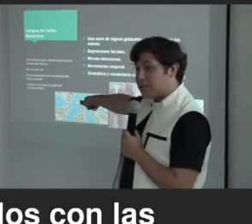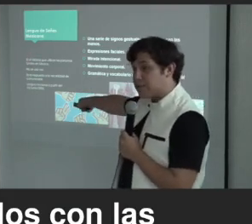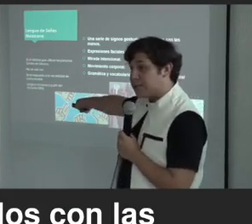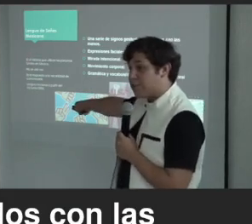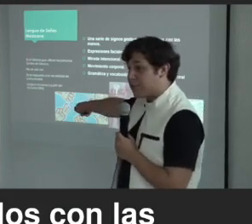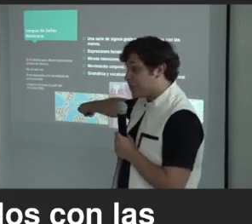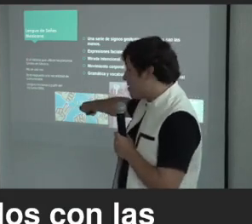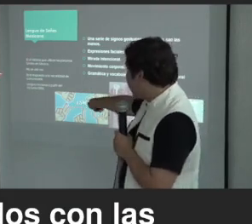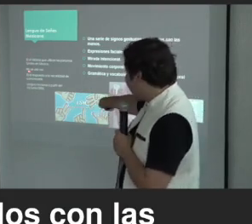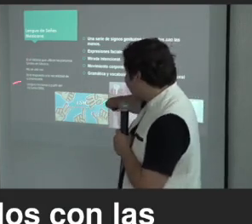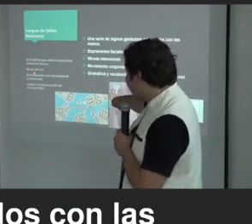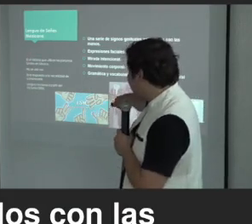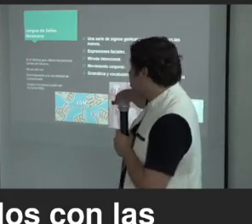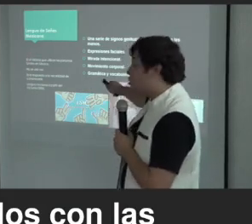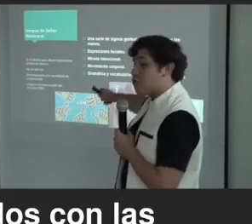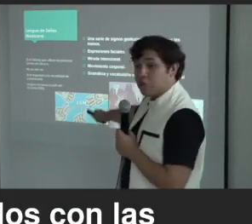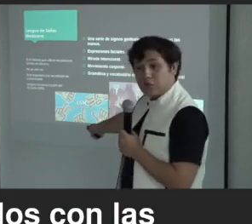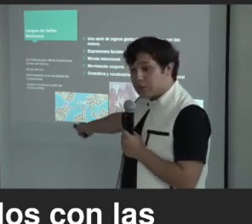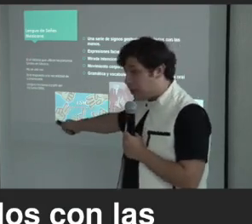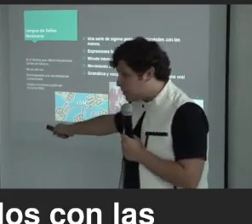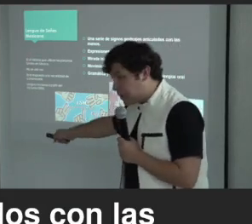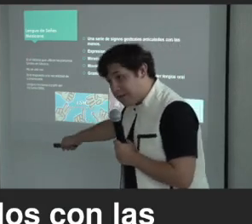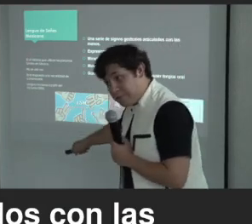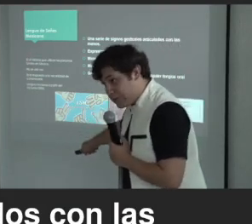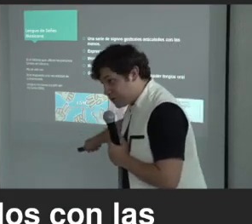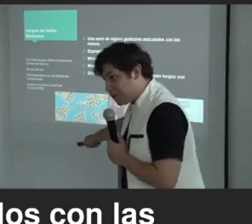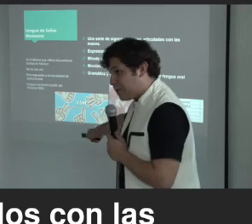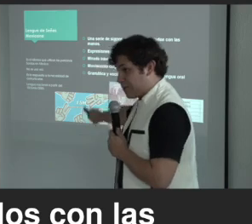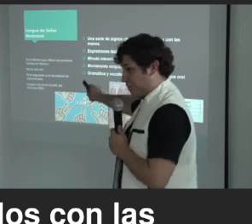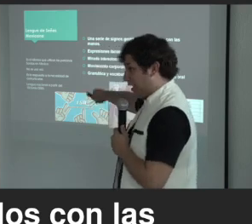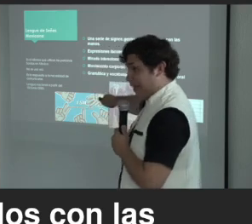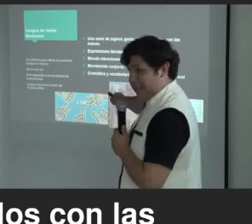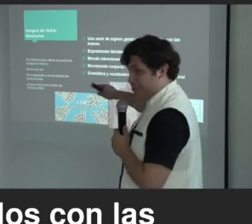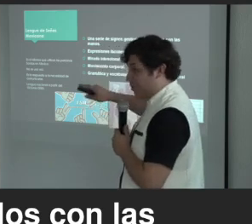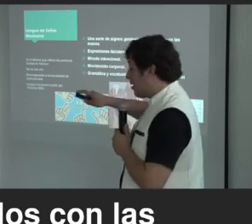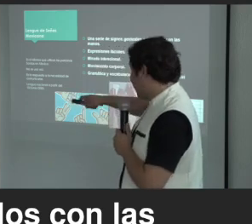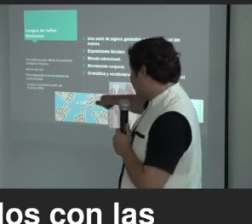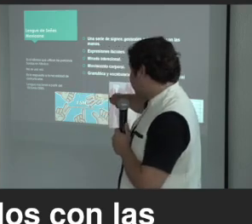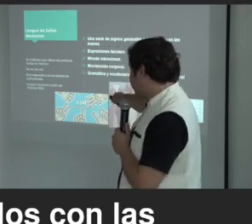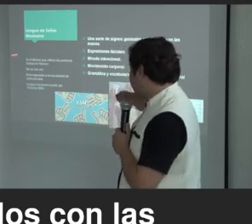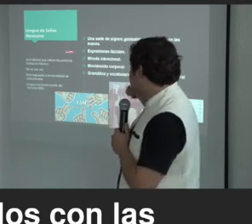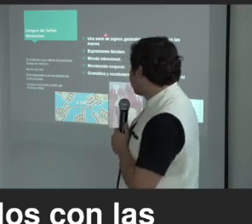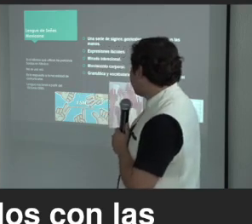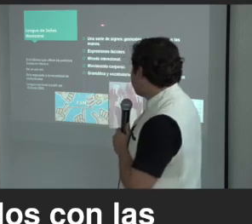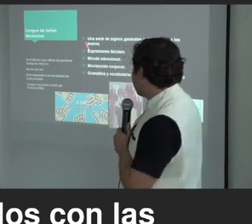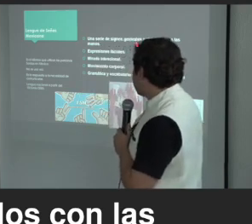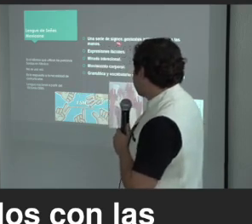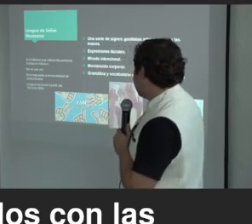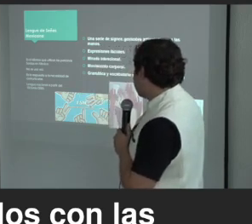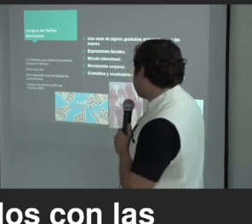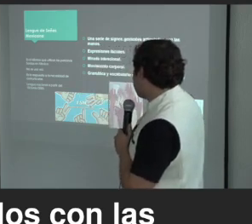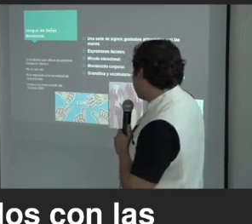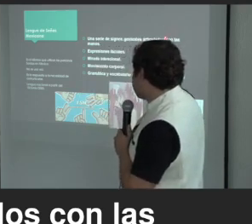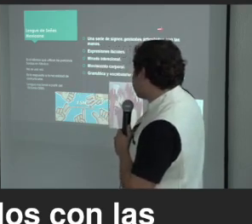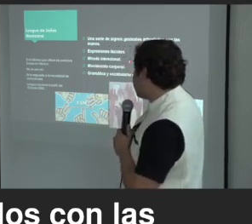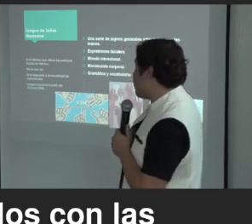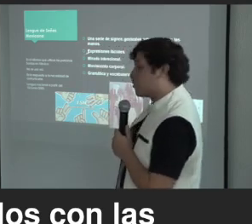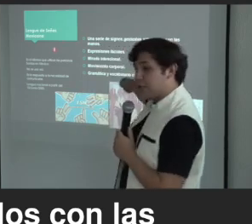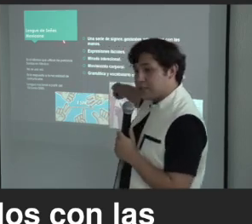personas sordas en México. No se utiliza la voz, ¿ok? Solamente se utilizan signos gestuales articulados con las